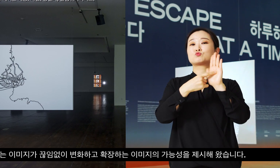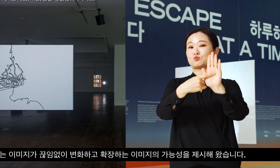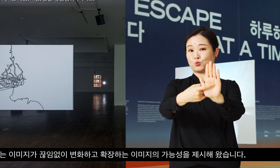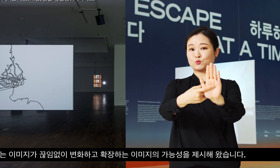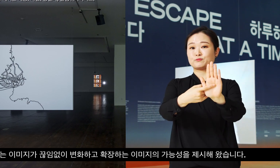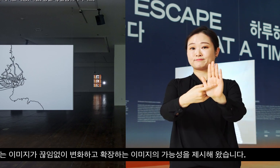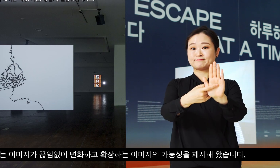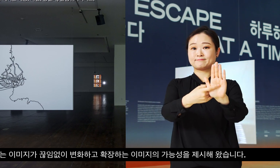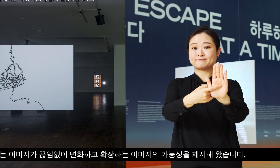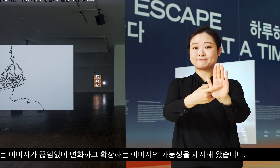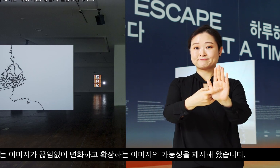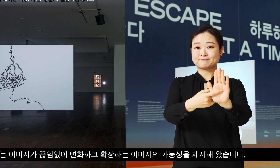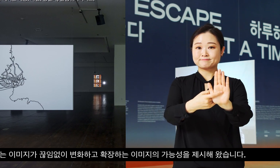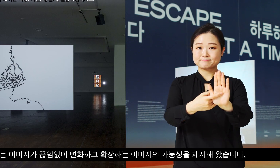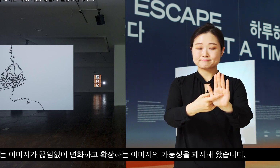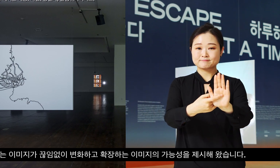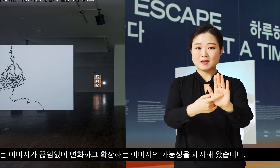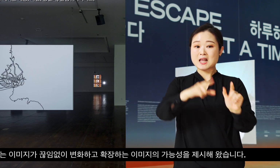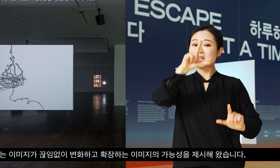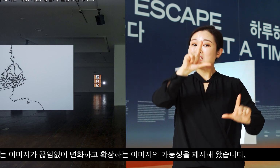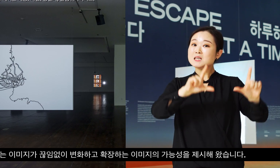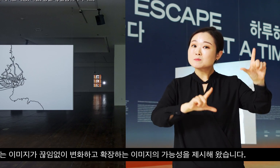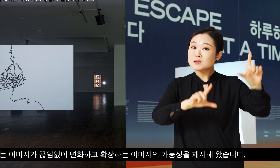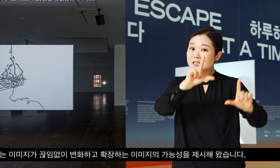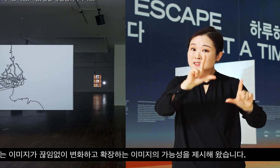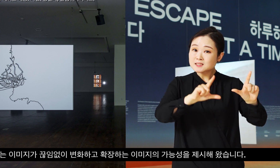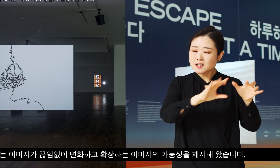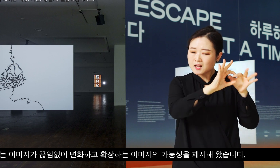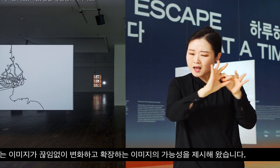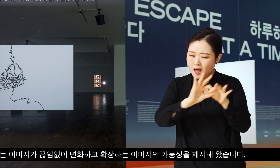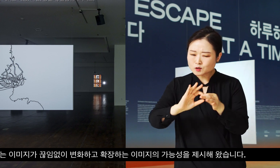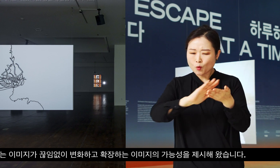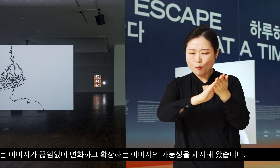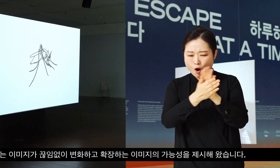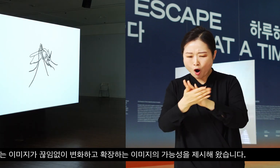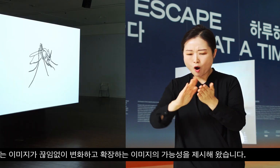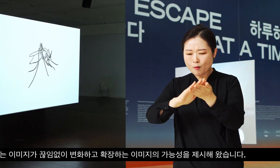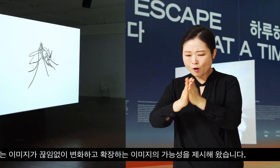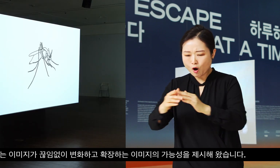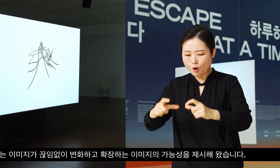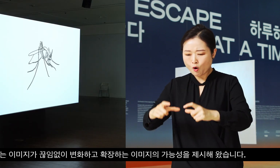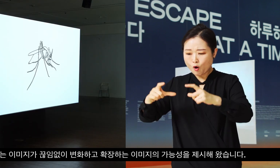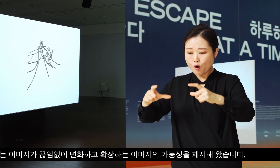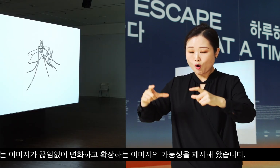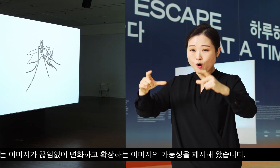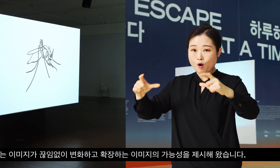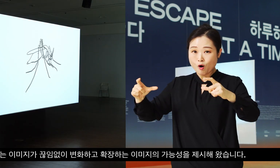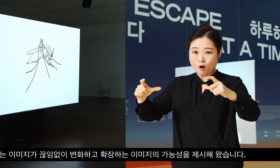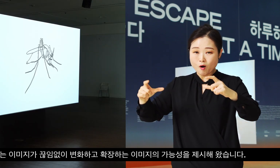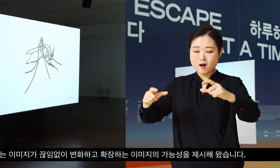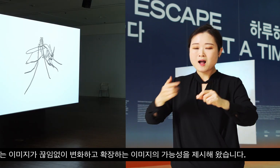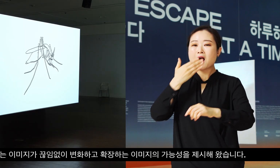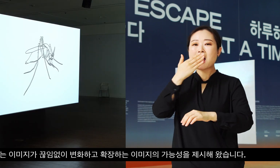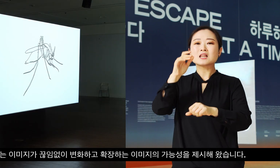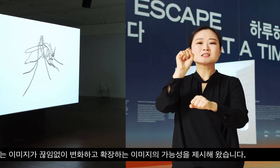고정되지 않은 이미지가 끊임없이 변화하고 확장하는 이미지의 가능성을 제시해왔습니다.